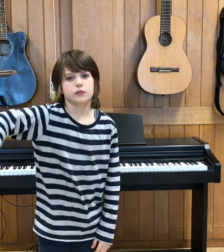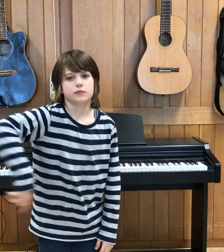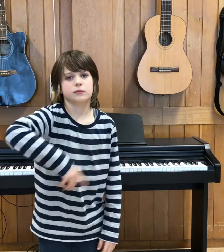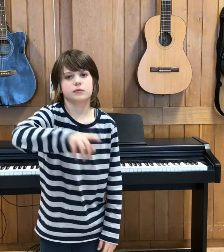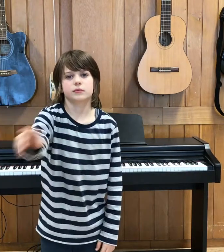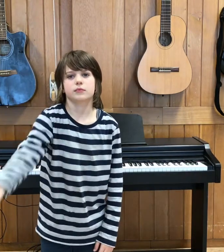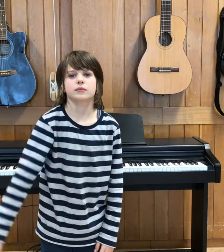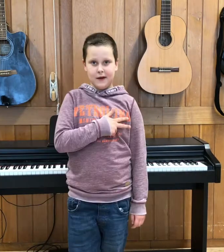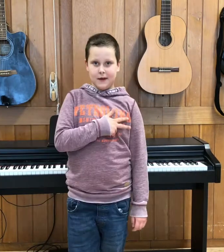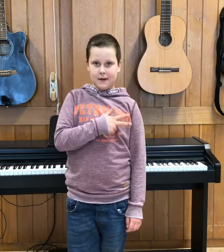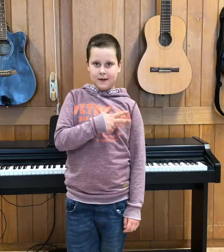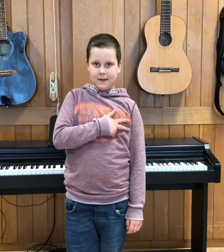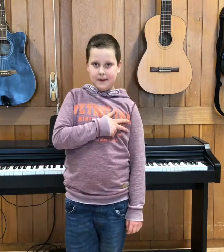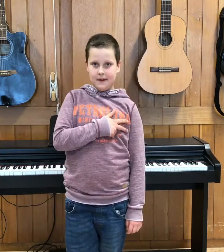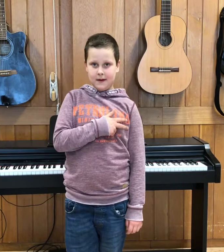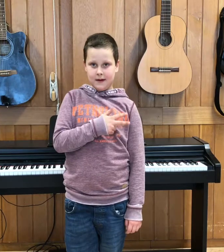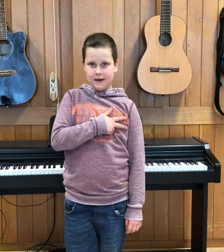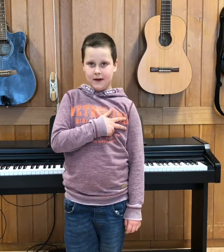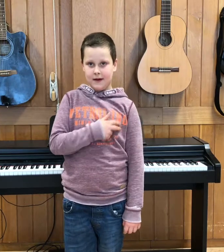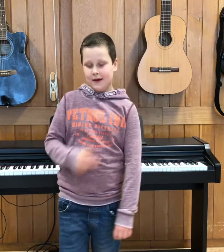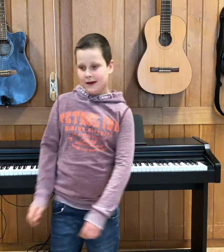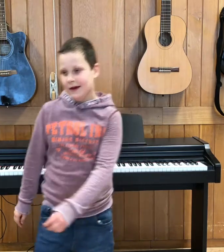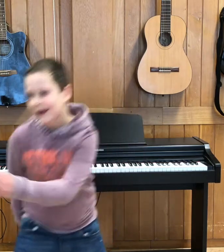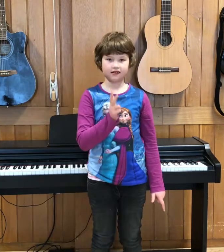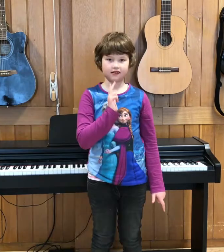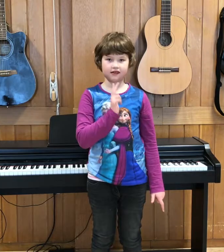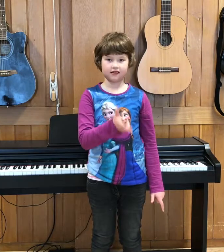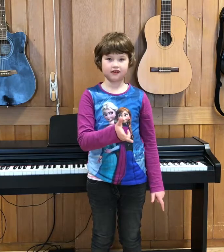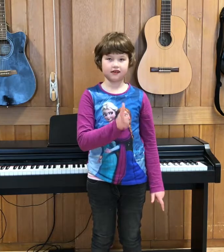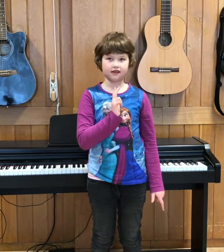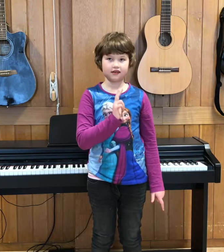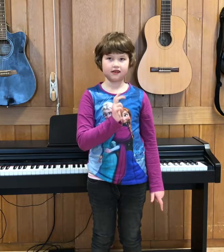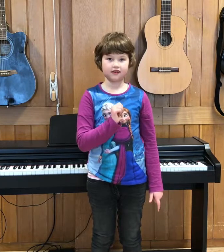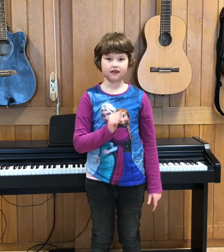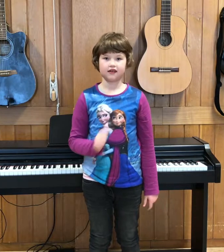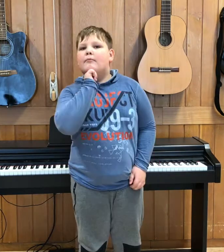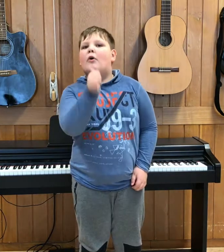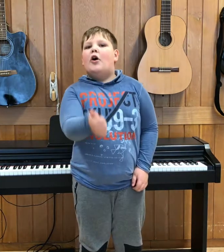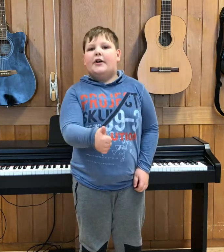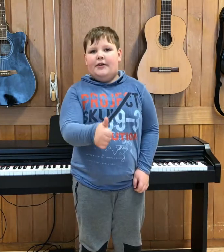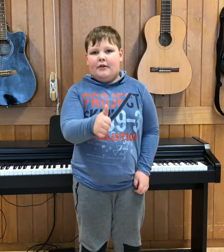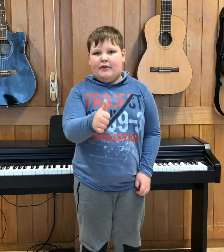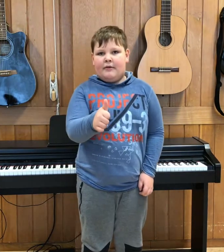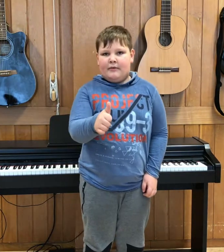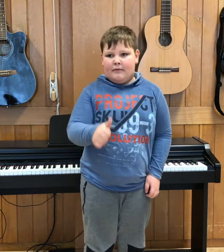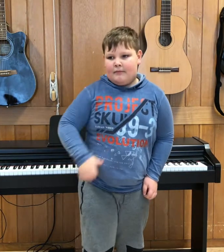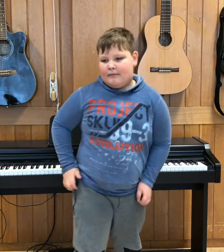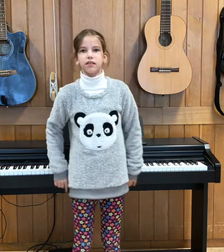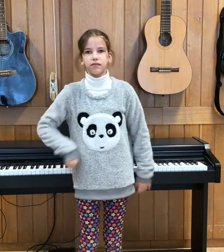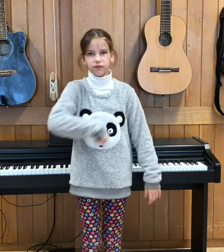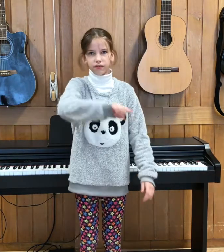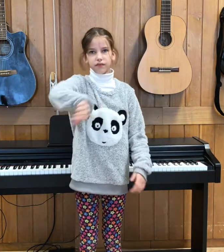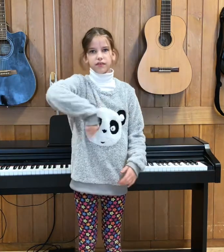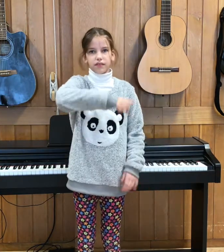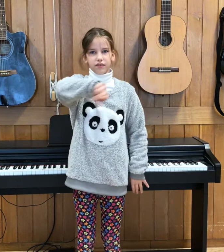Wir haben uns mal geschworen Ey, wir warten nie auf morgen